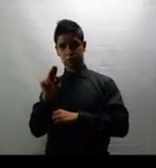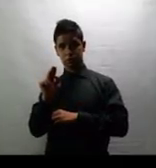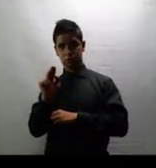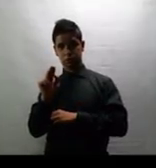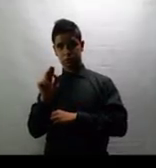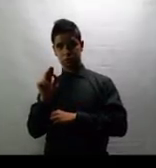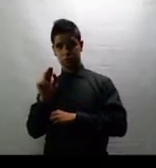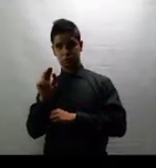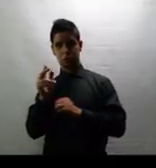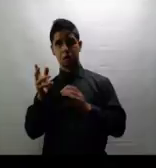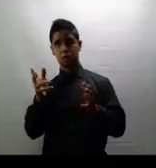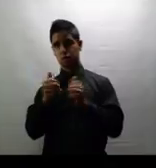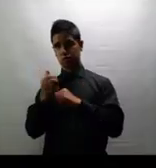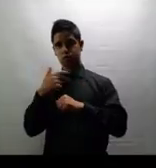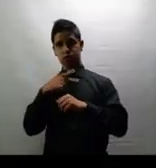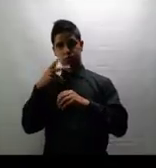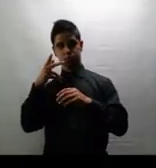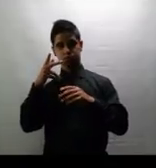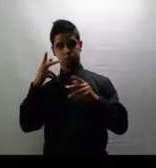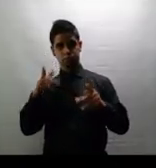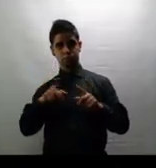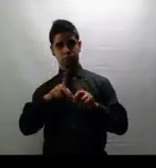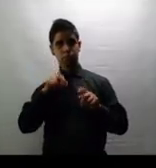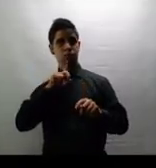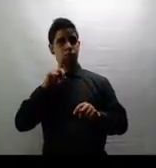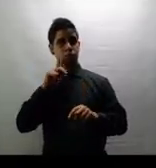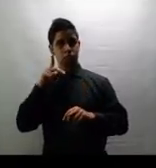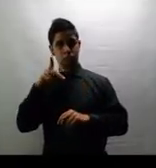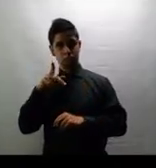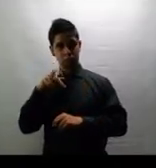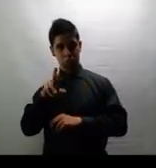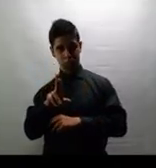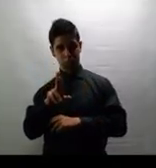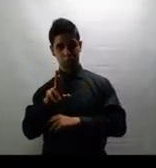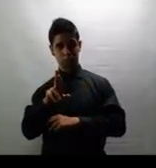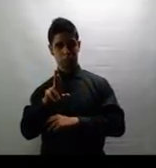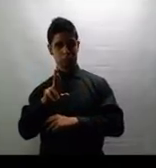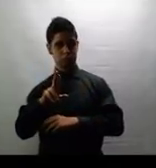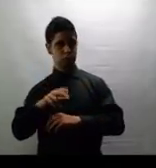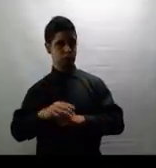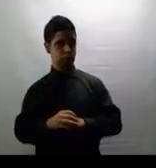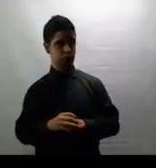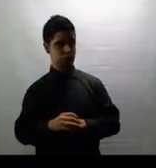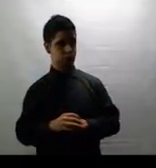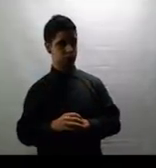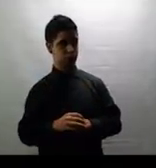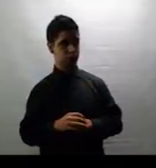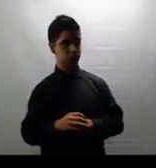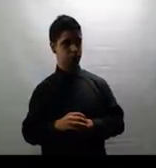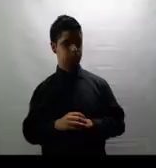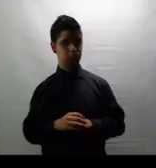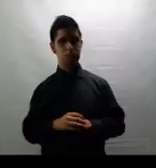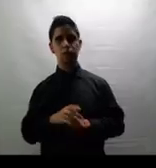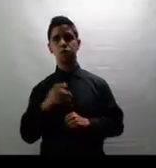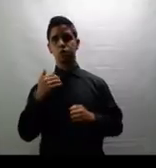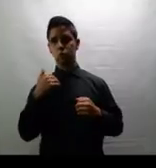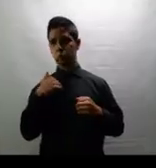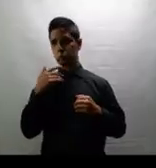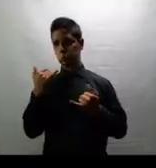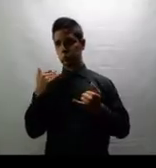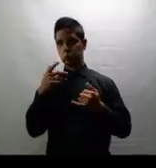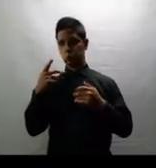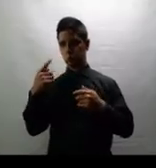en puerto rico que si la van a entender lo que pasa es que yo estoy visto